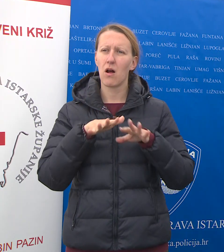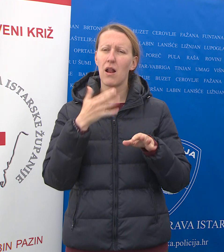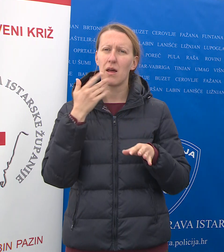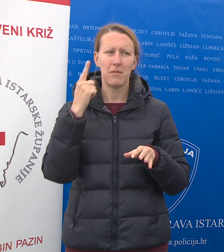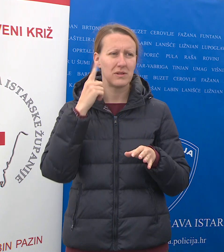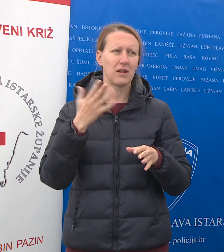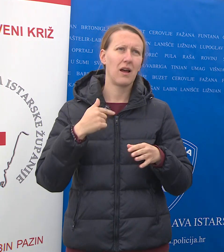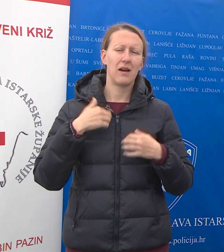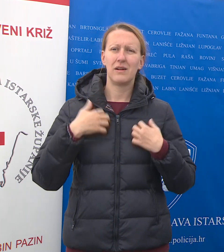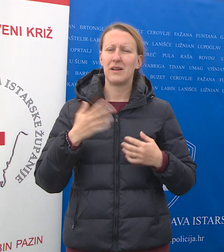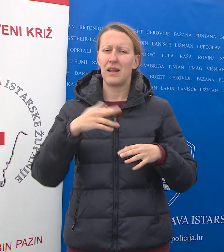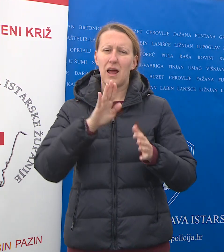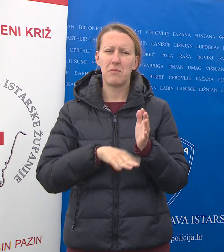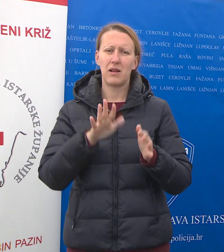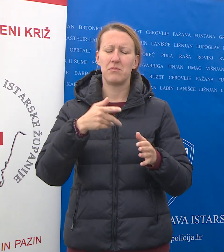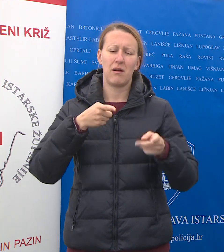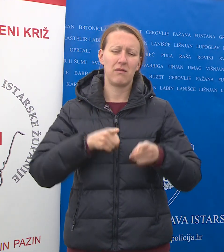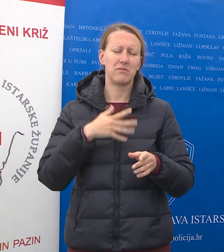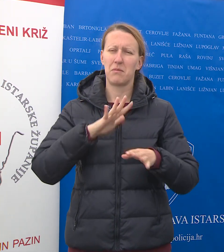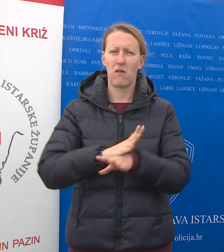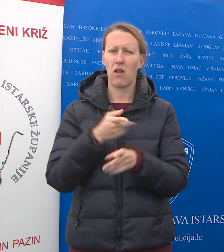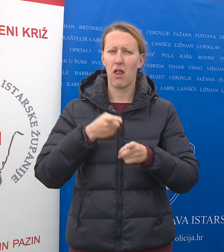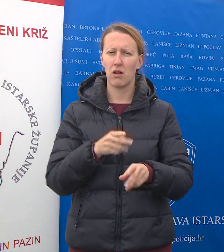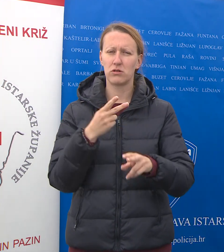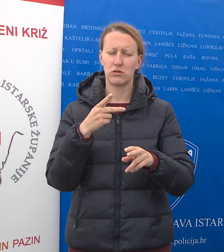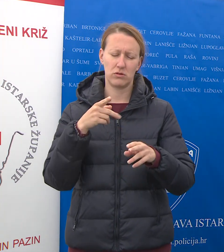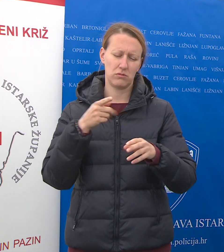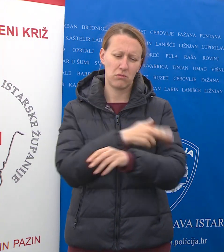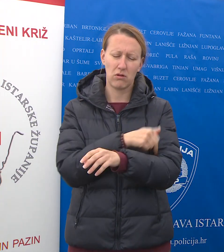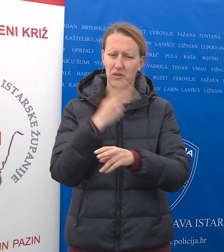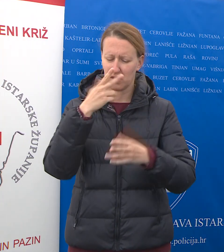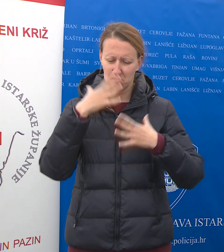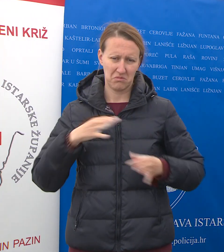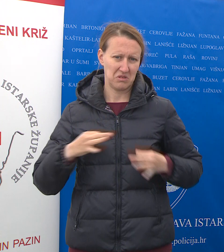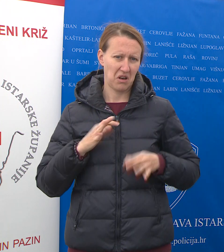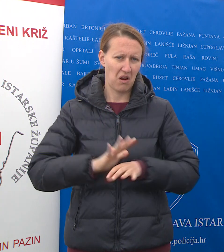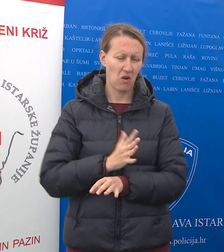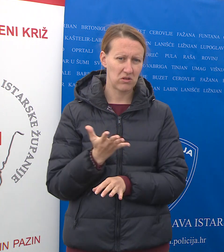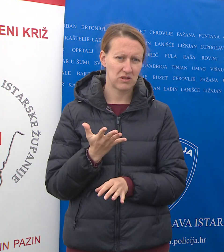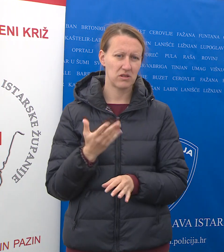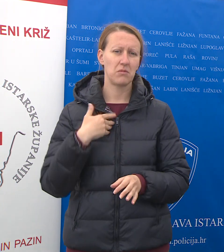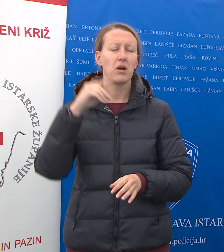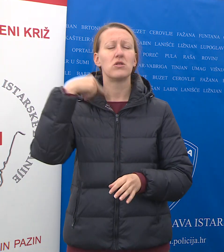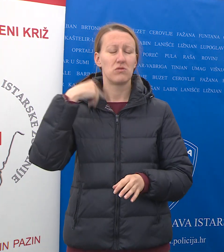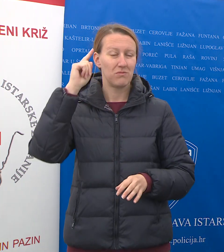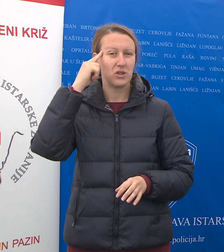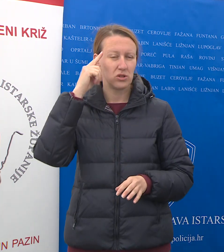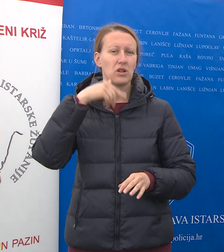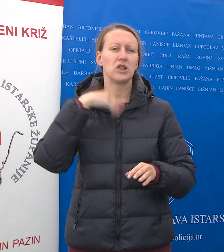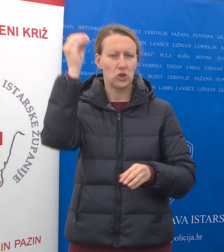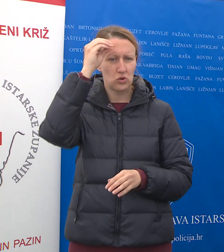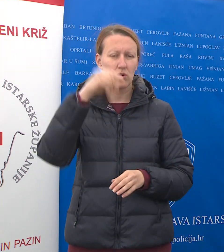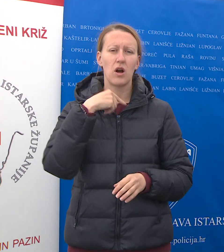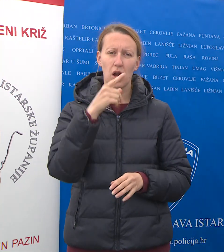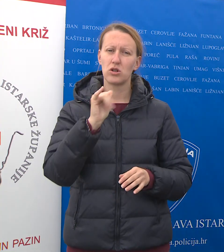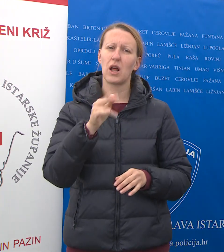nemate simptoma, onda vam se najmanje da biti u bolnici. Naš stav je generalno i struka de facto